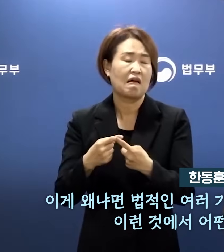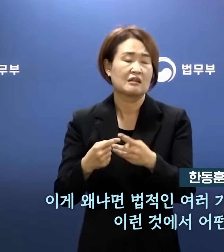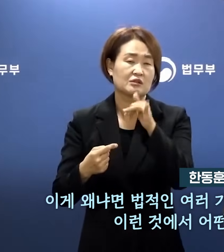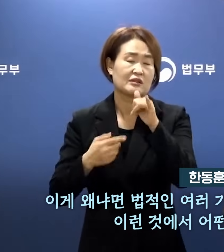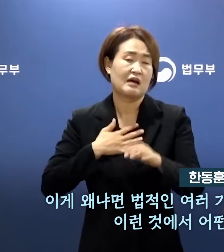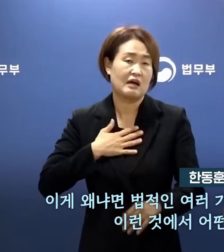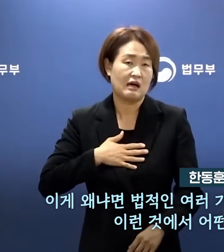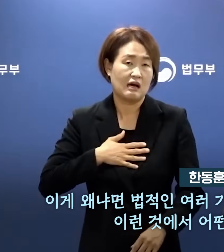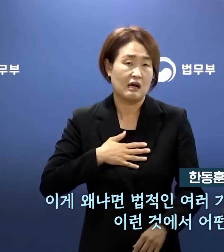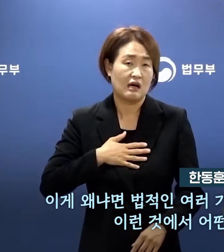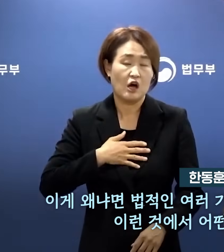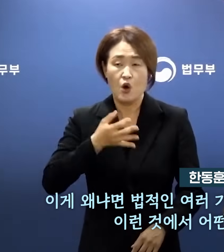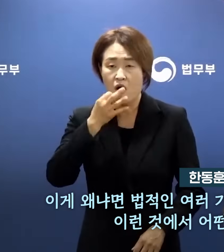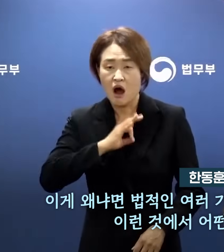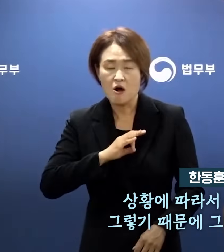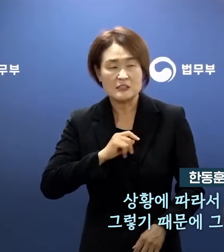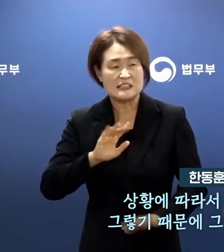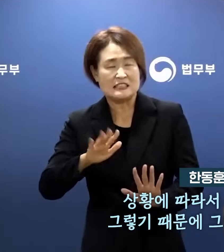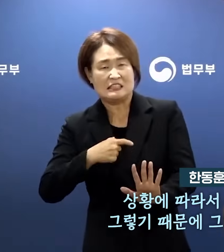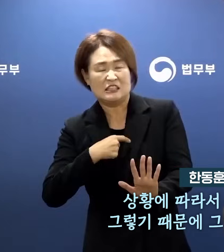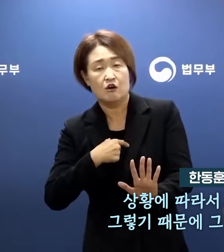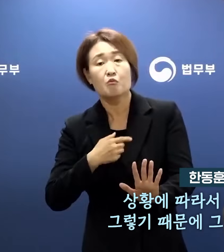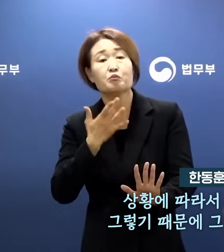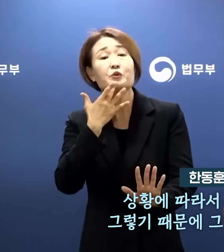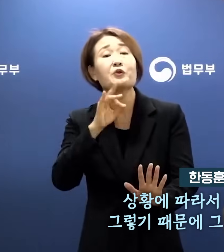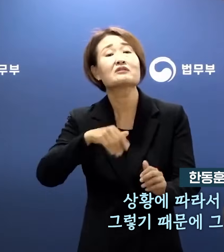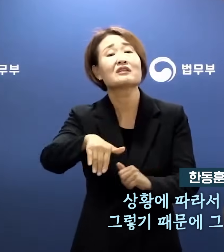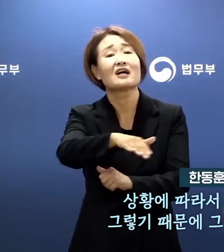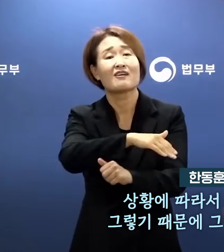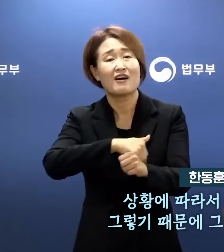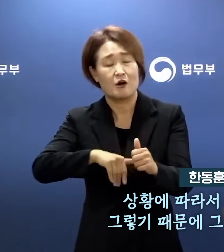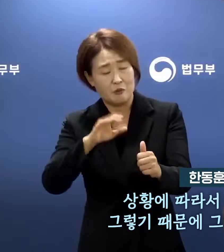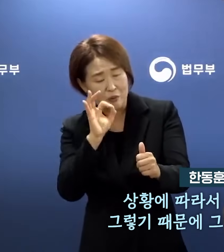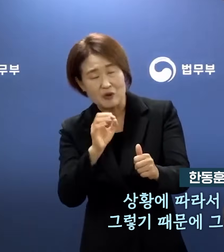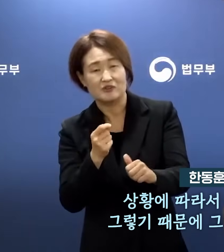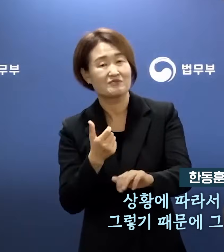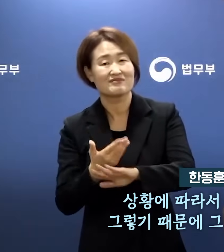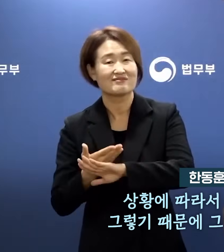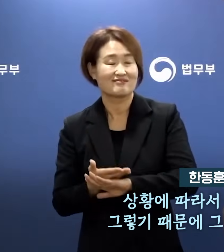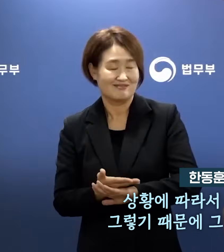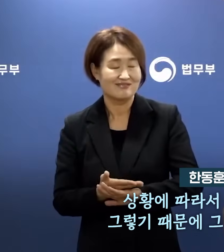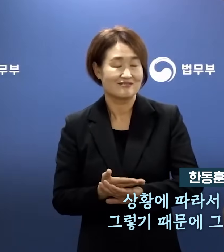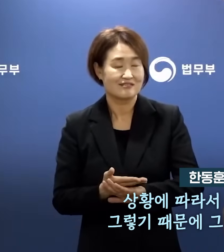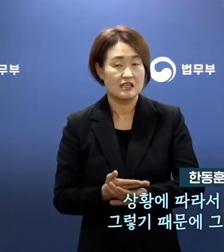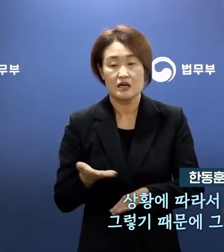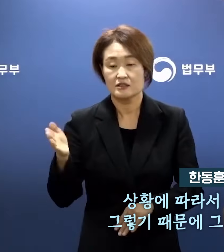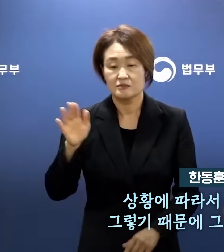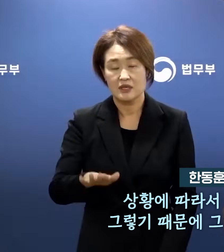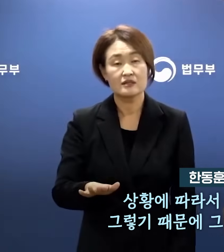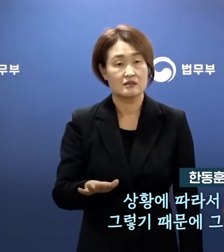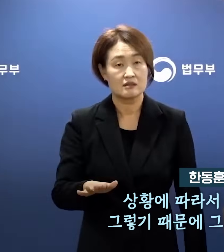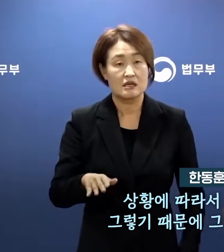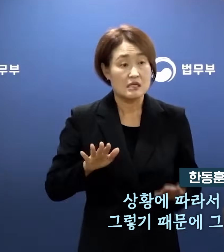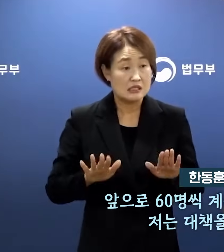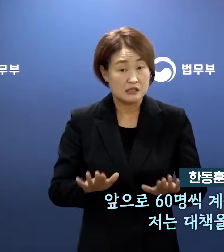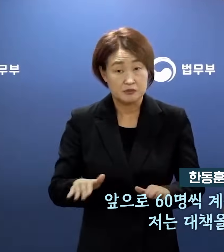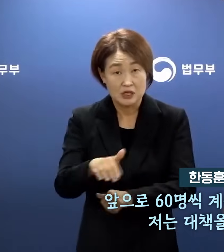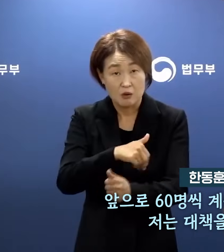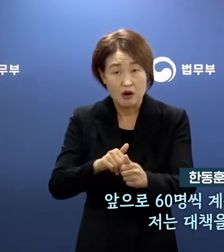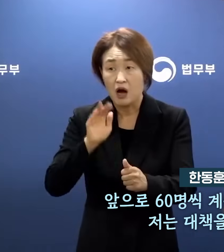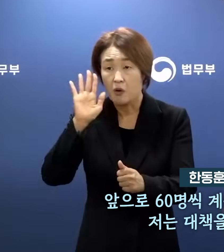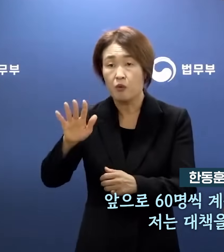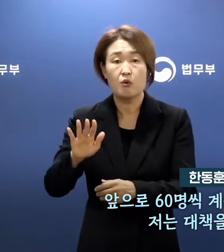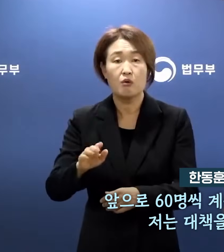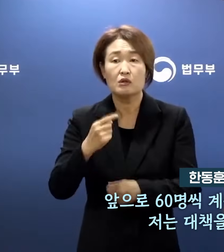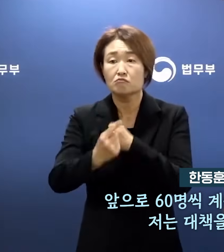거에서 어떤 반발이 있는 분들도 상황에 따라서 생길 수가 있습니다. 그렇기 때문에 그렇지만 지금 상황 그리고 앞으로